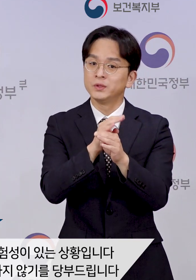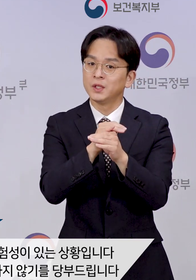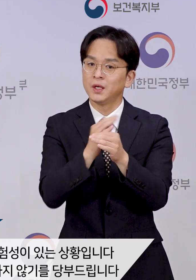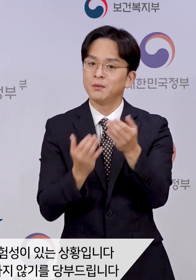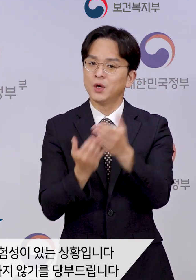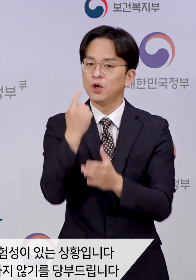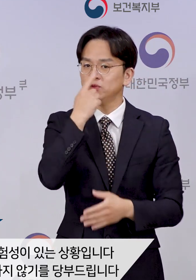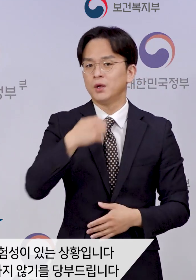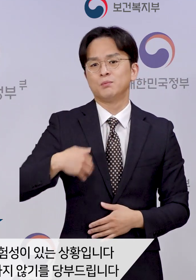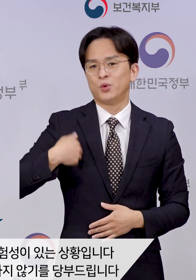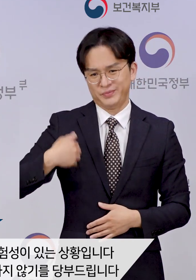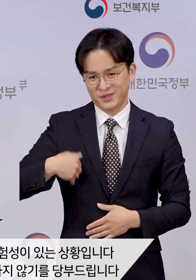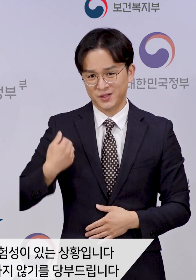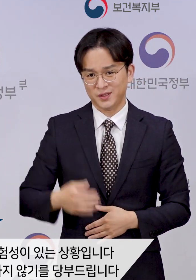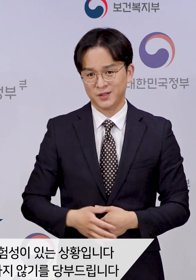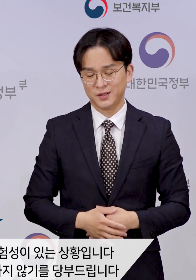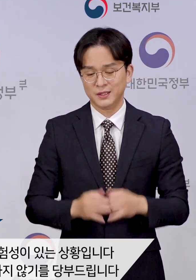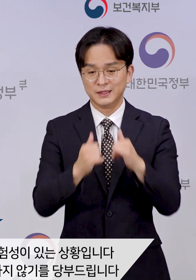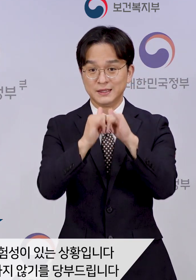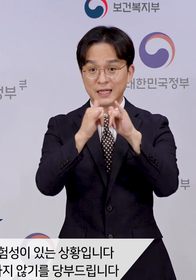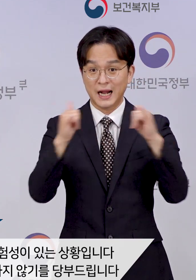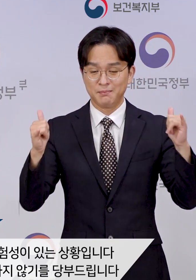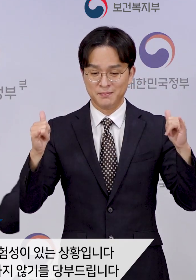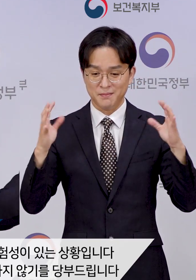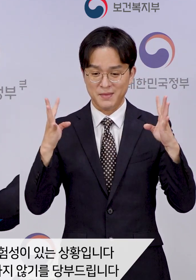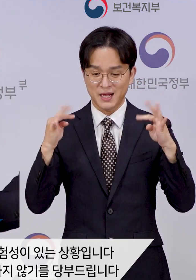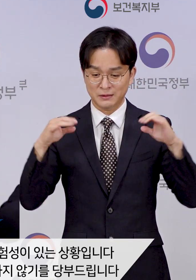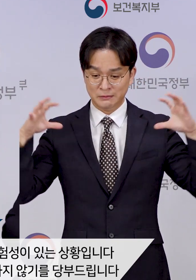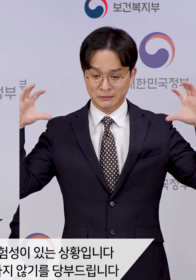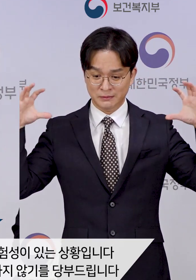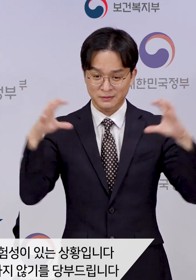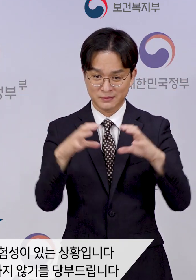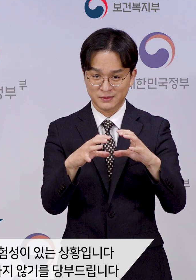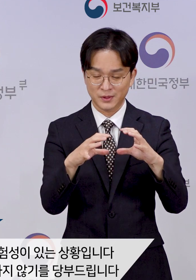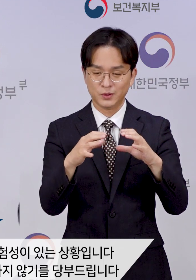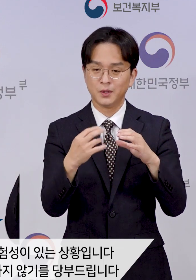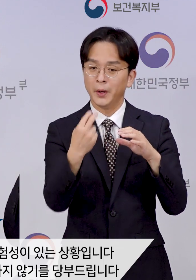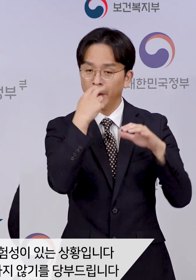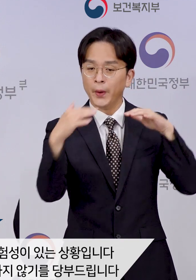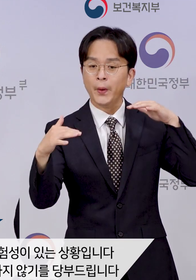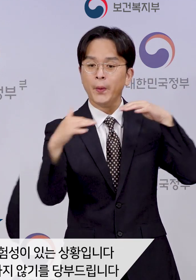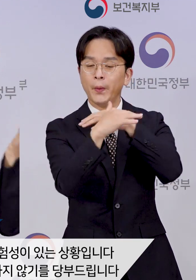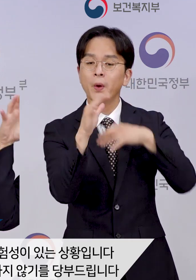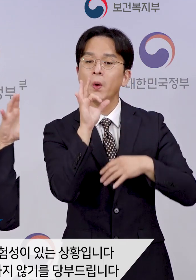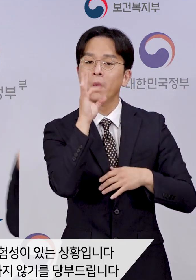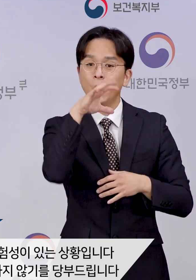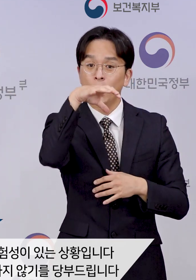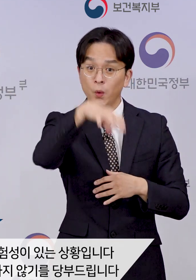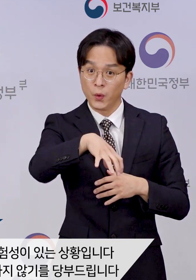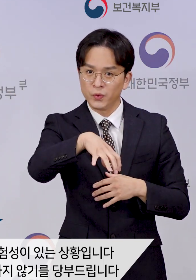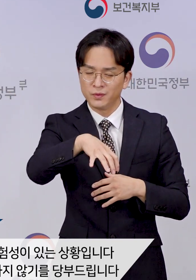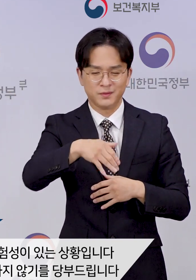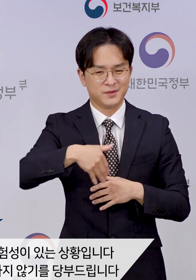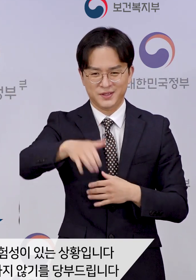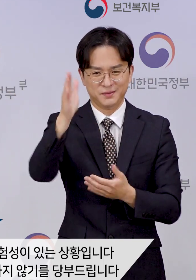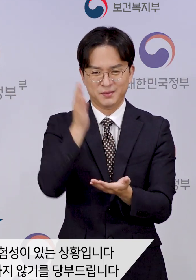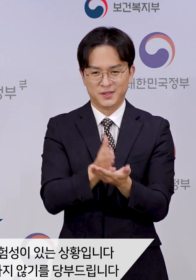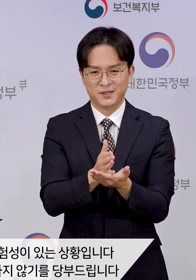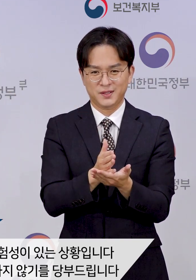있는 상황입니다. 사람이 많이 모이는 밀폐된 다중이용시설은 가급적 이용하지 않기를